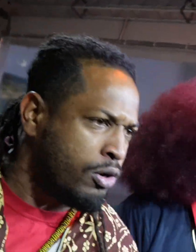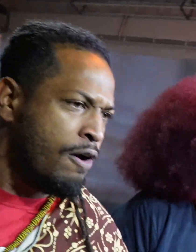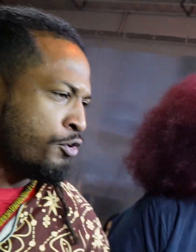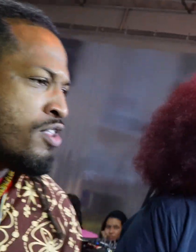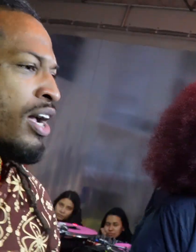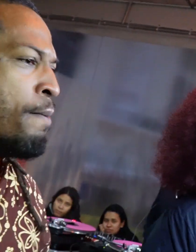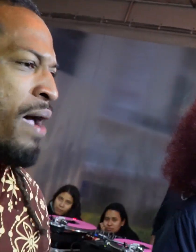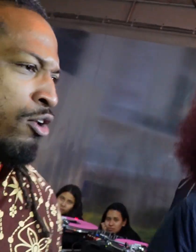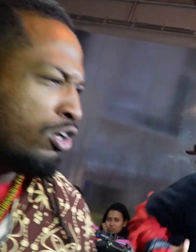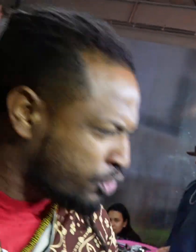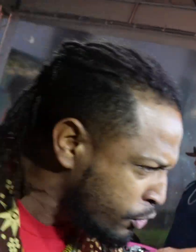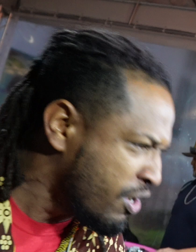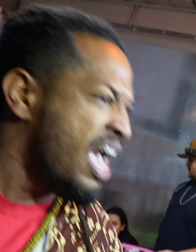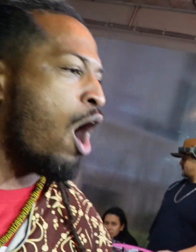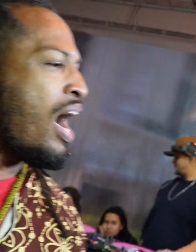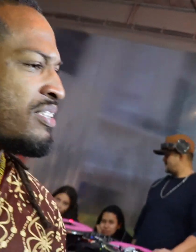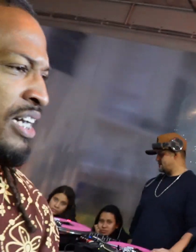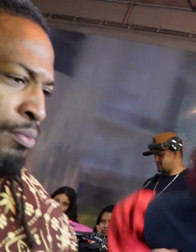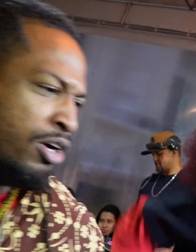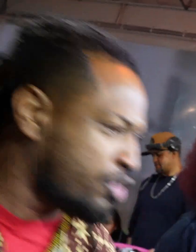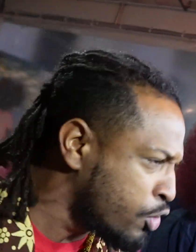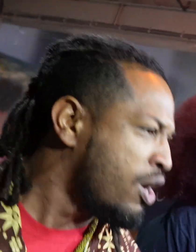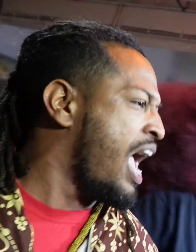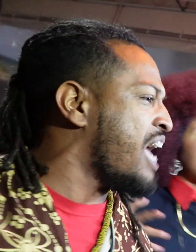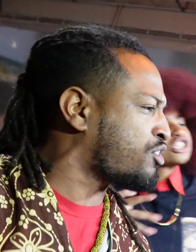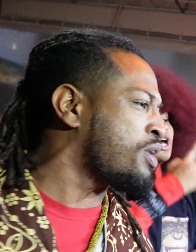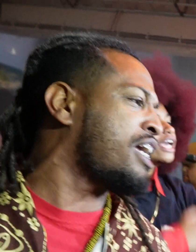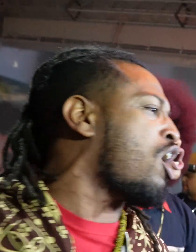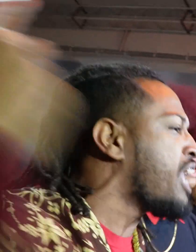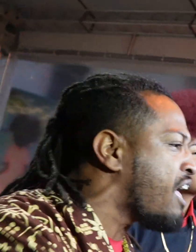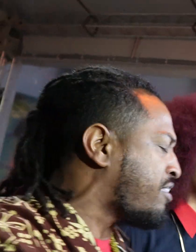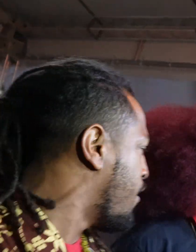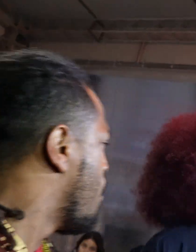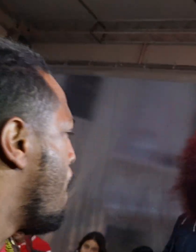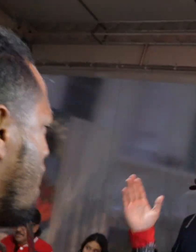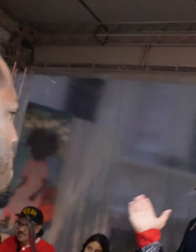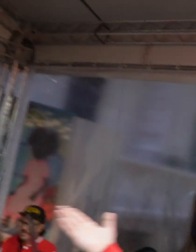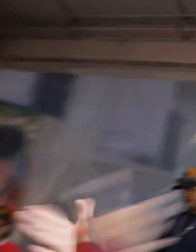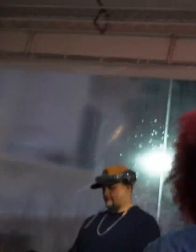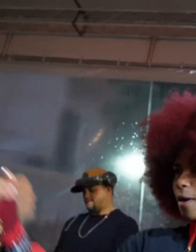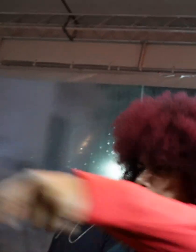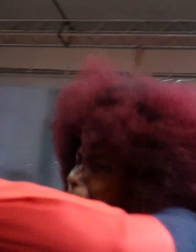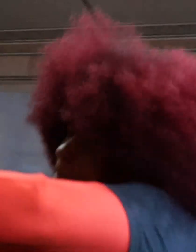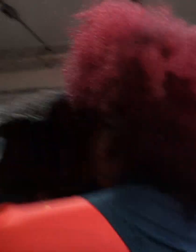Porque é duro, duro no cabelo, duro é o racismo, duro é a sua ignorância.